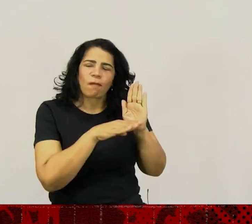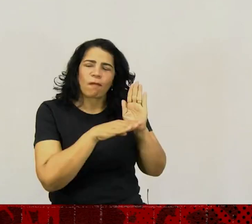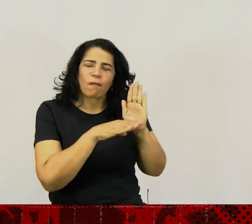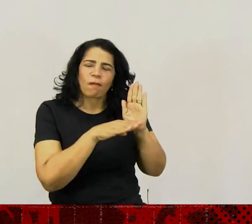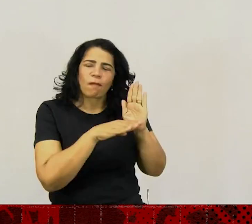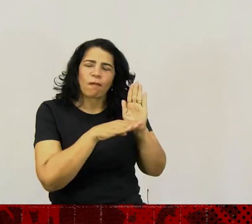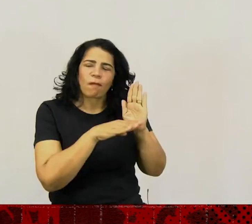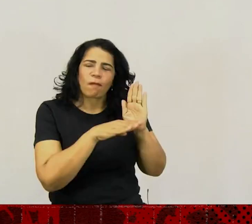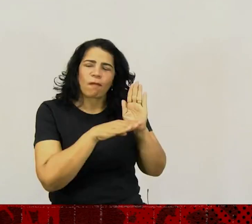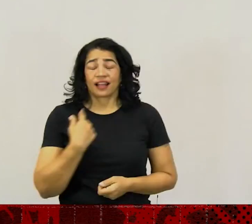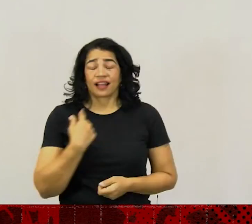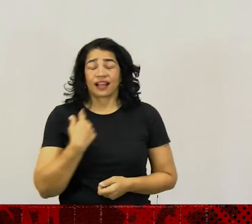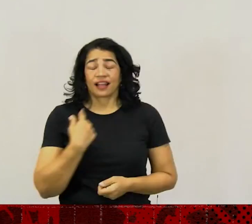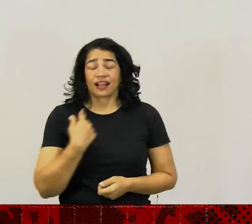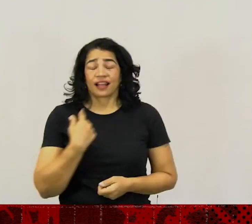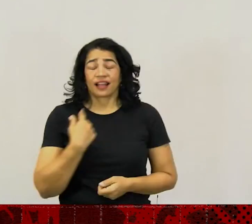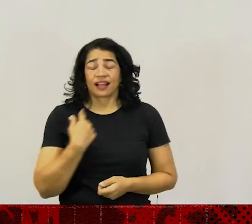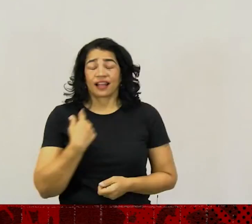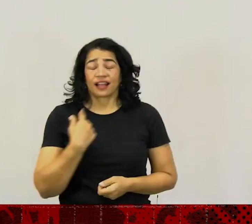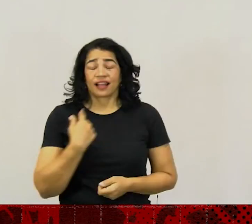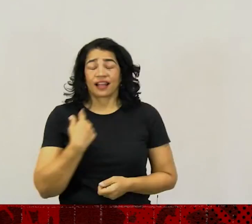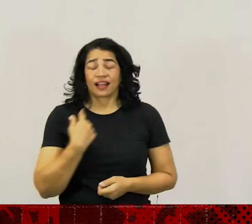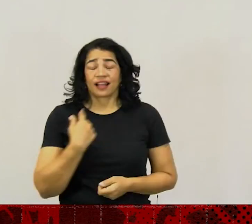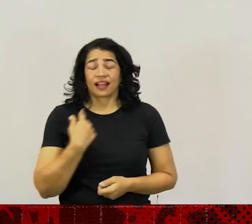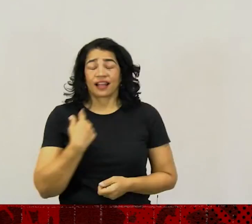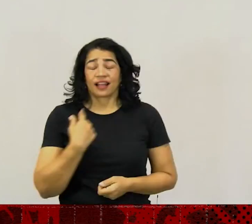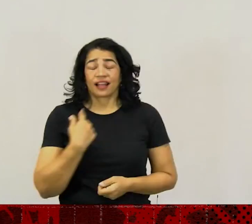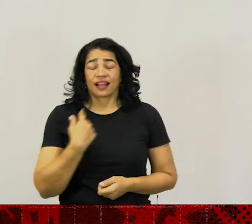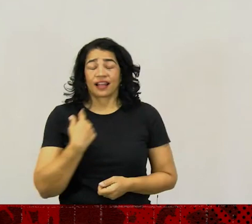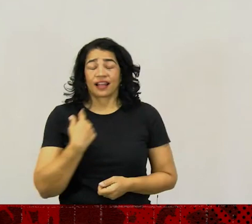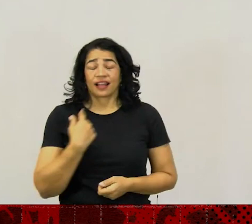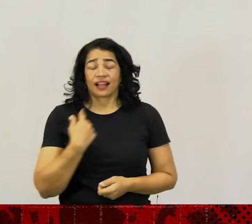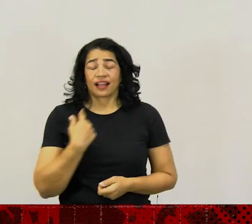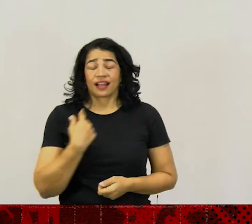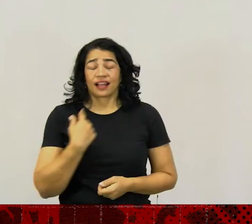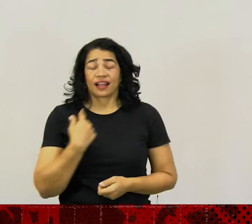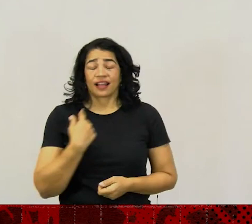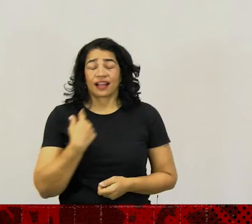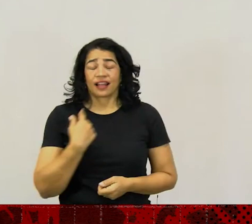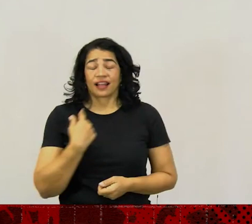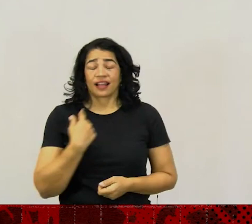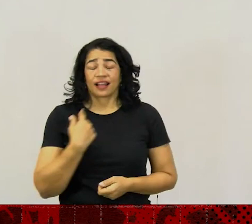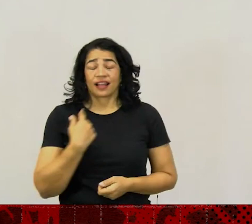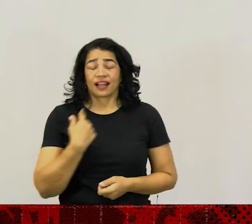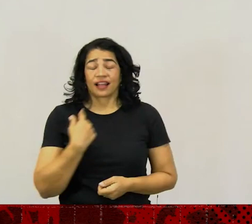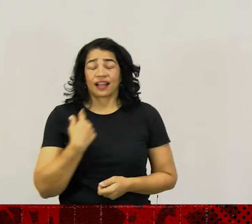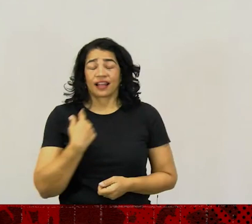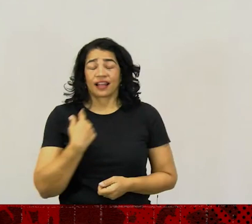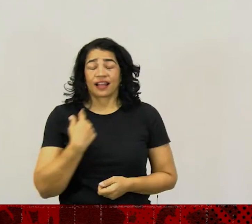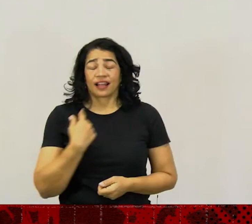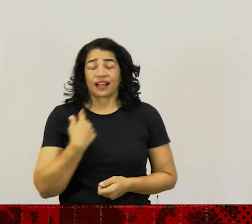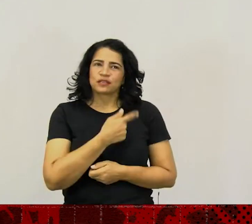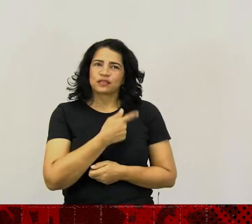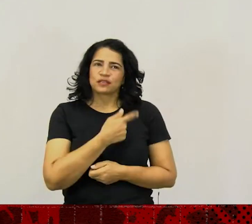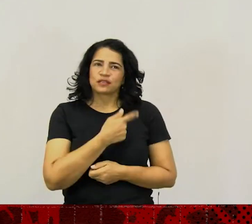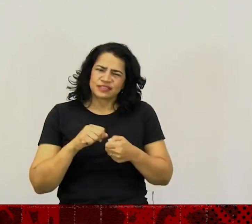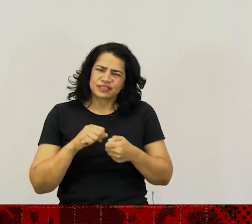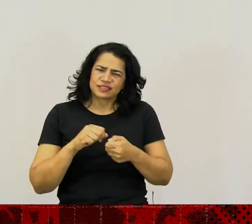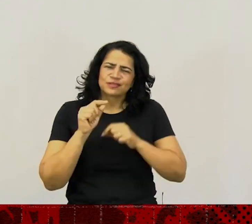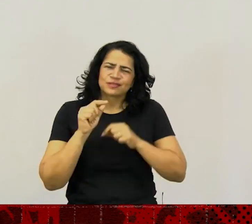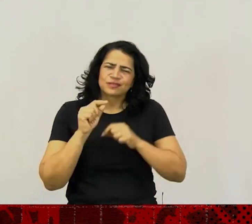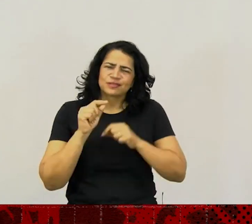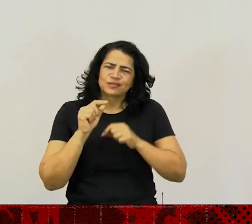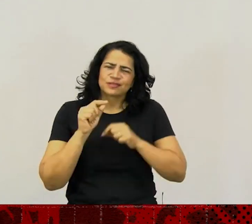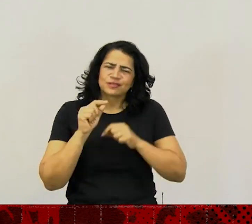um casal num quarto. O que aconteceu? Tiramos um monte de coisa que estava naquele quarto, porque não tinha onde